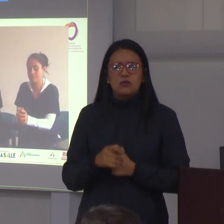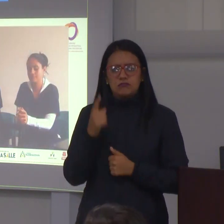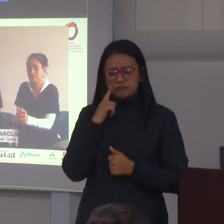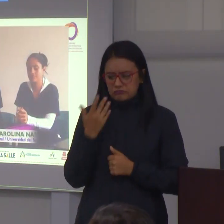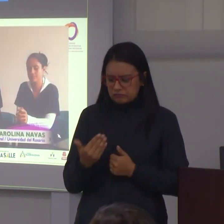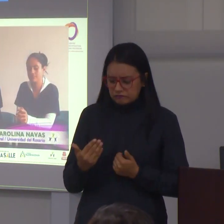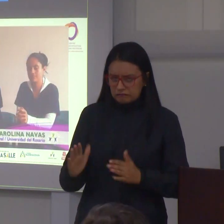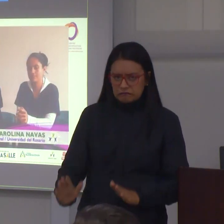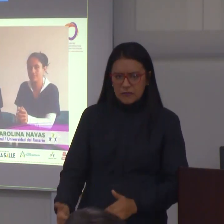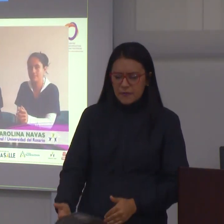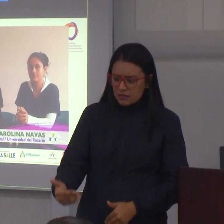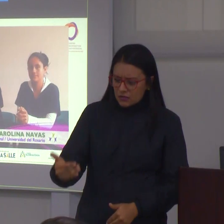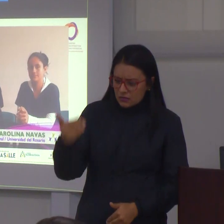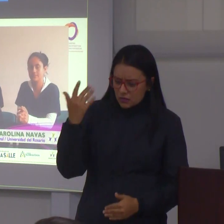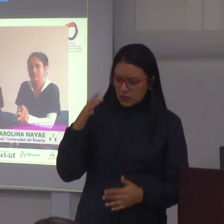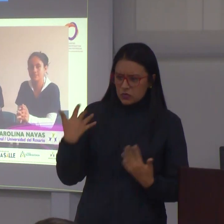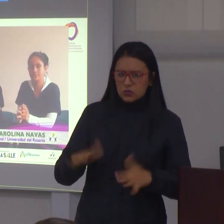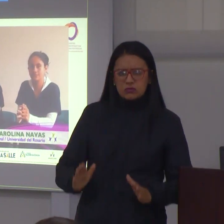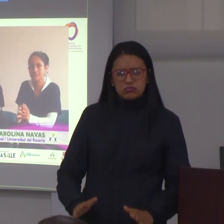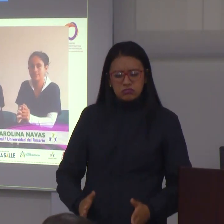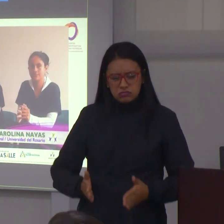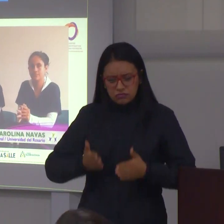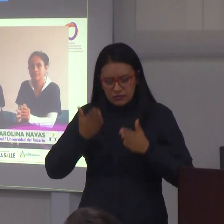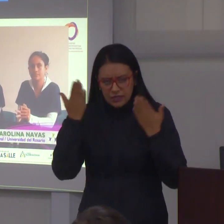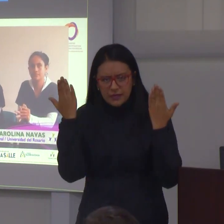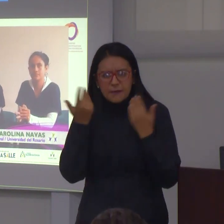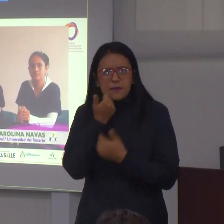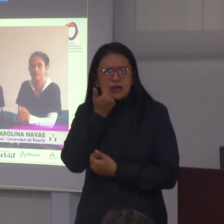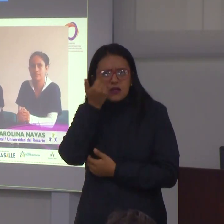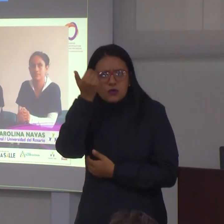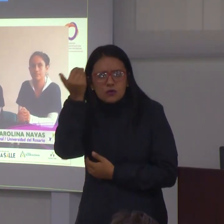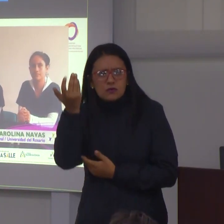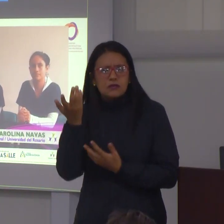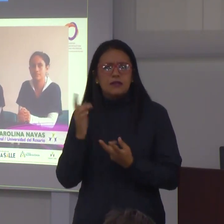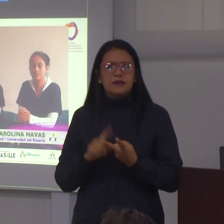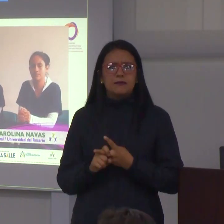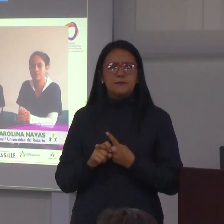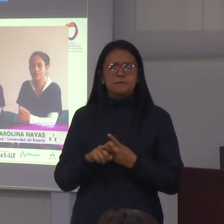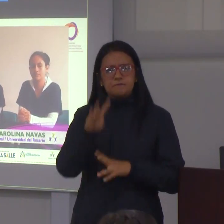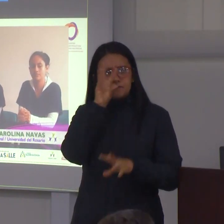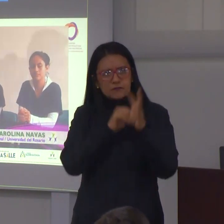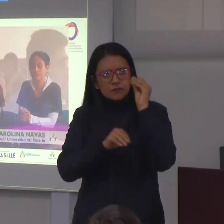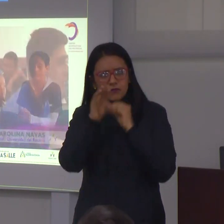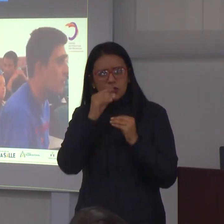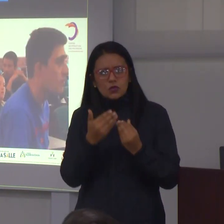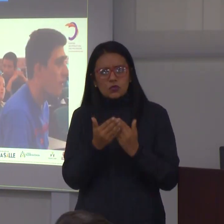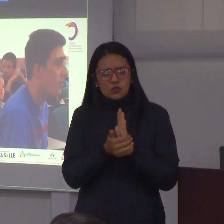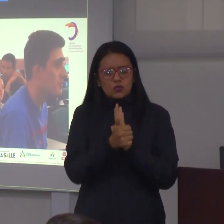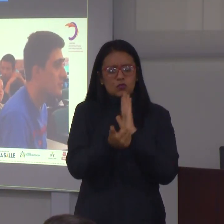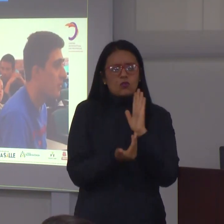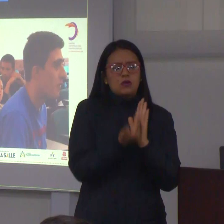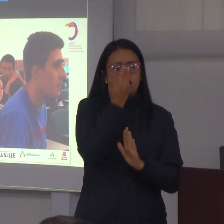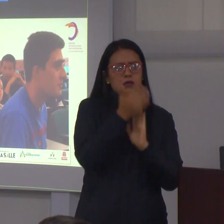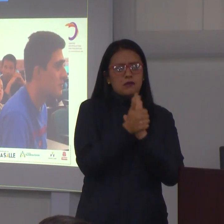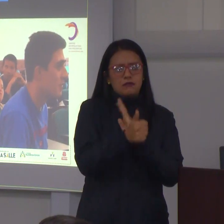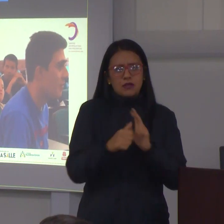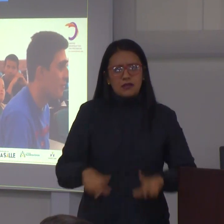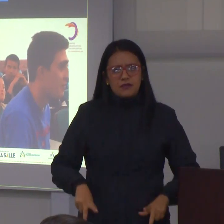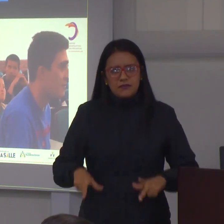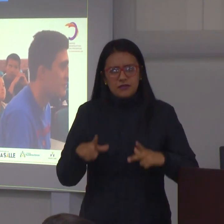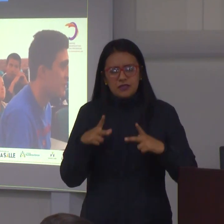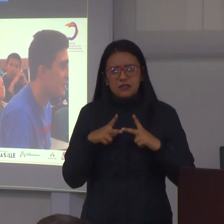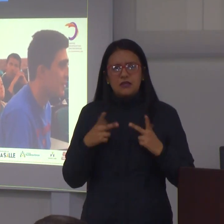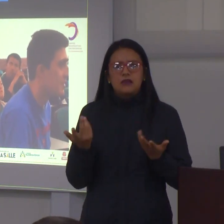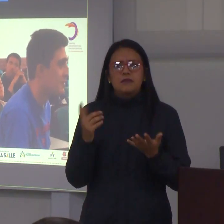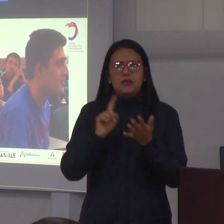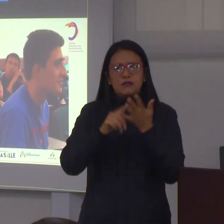crecimiento como personas, como empiezan a madurar, como empiezan a aprender nuevas habilidades para su vida, para que sean